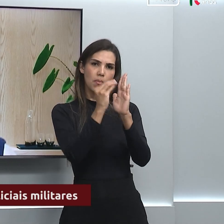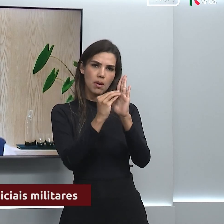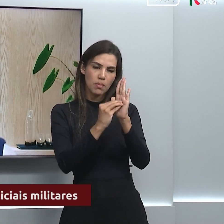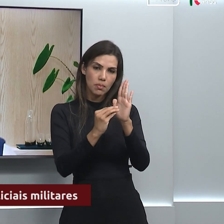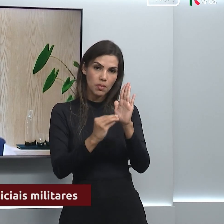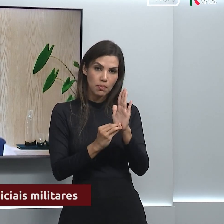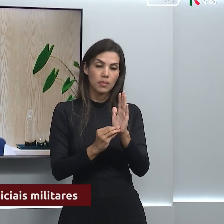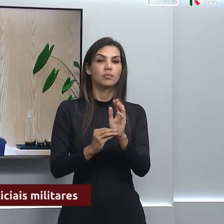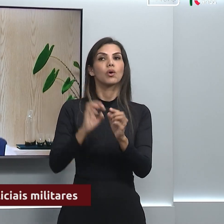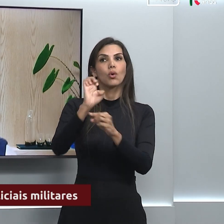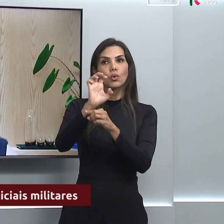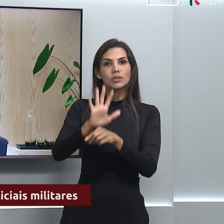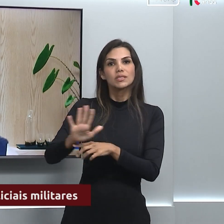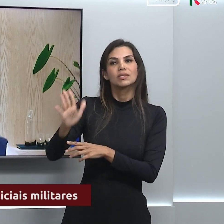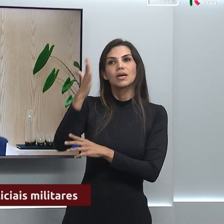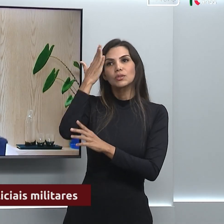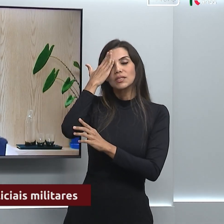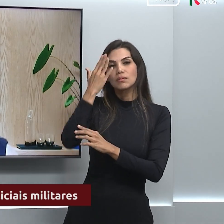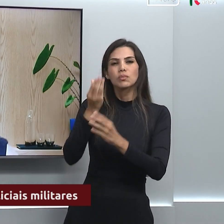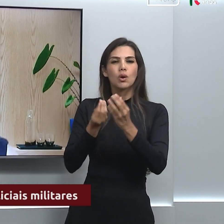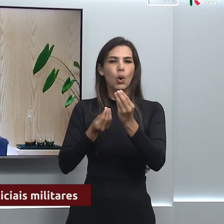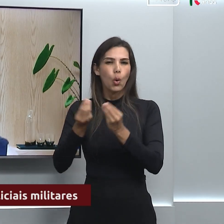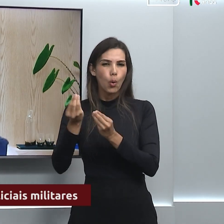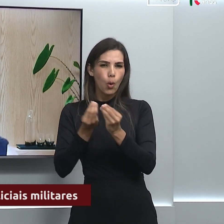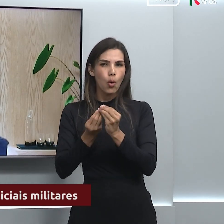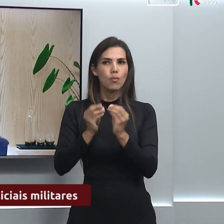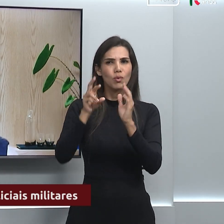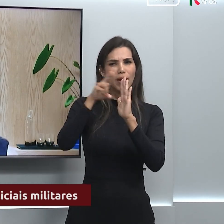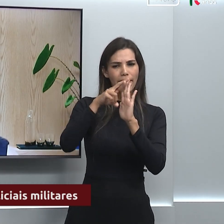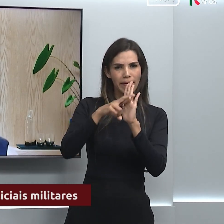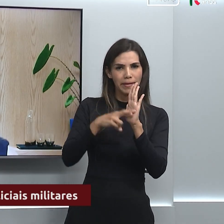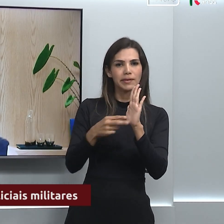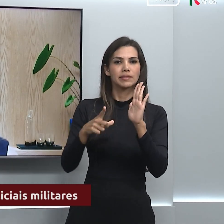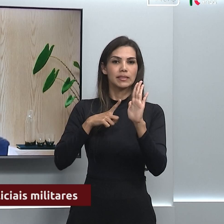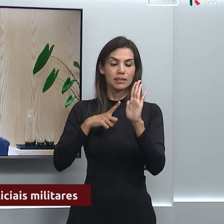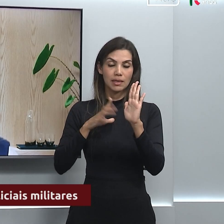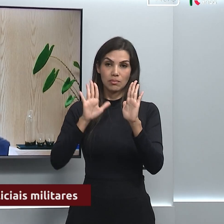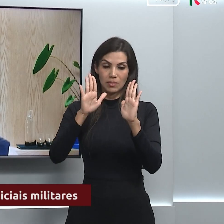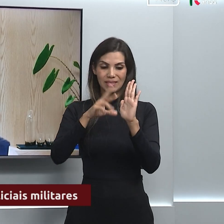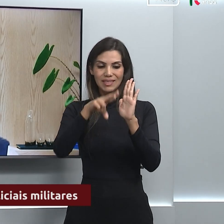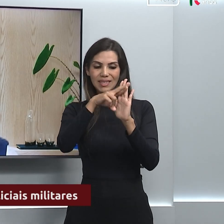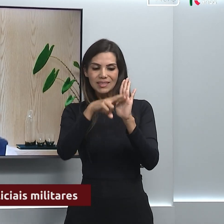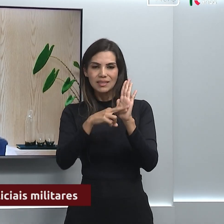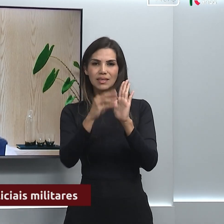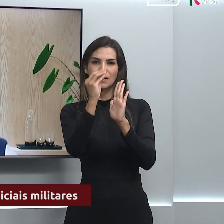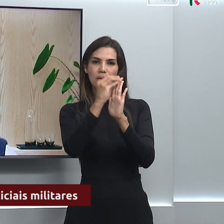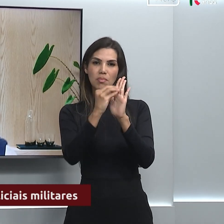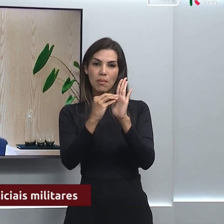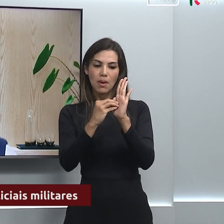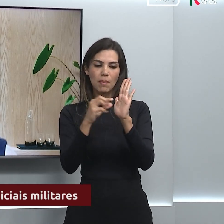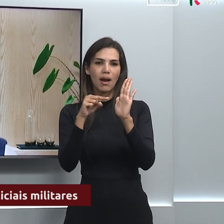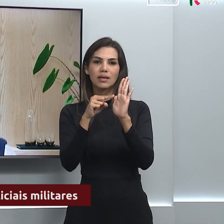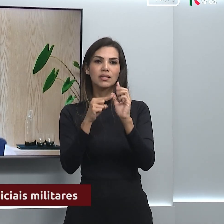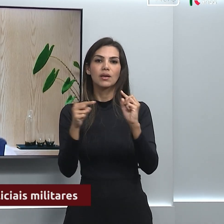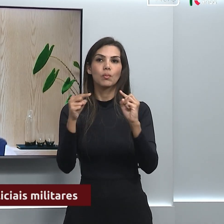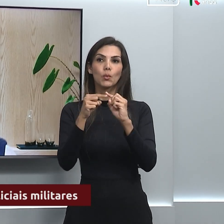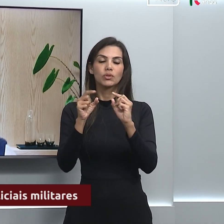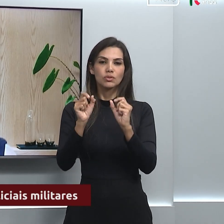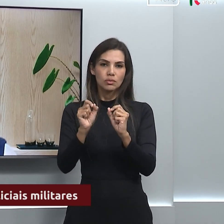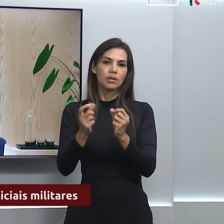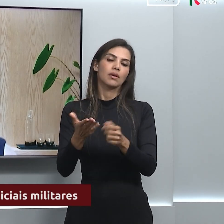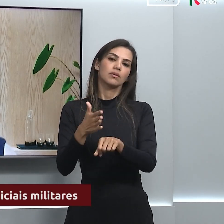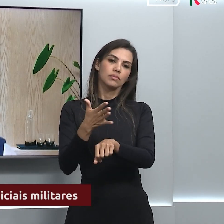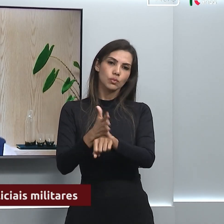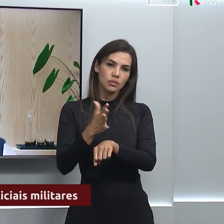conjunto forma de utilização. Esses protocolos eles são baseados principalmente no treinamento dos